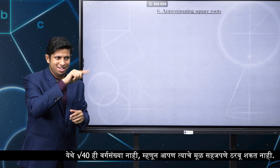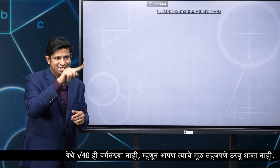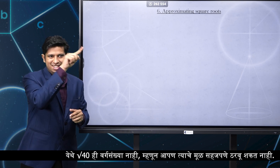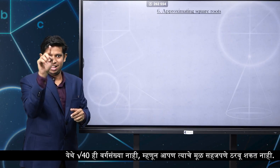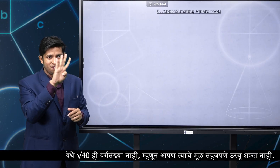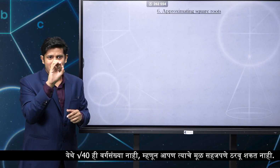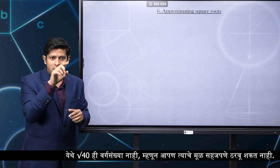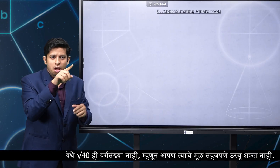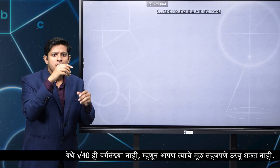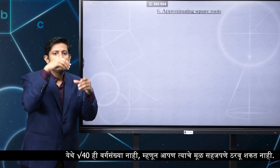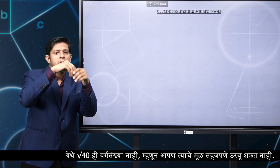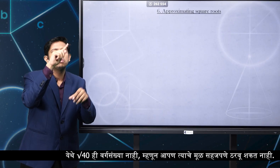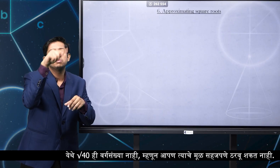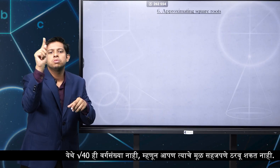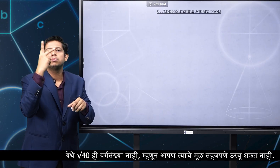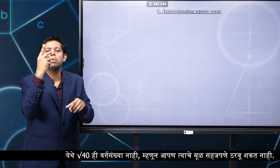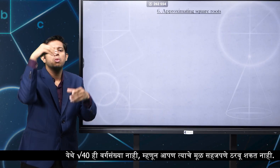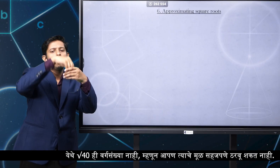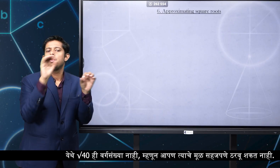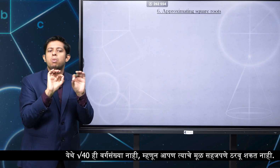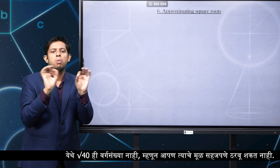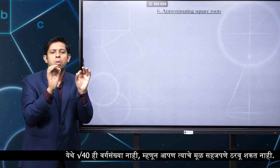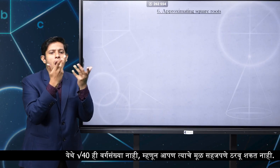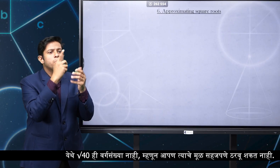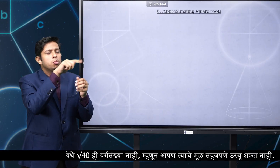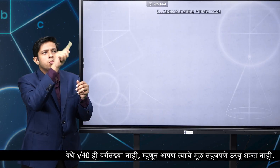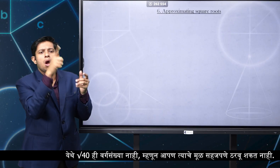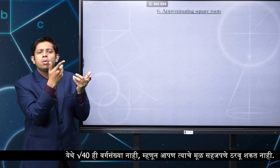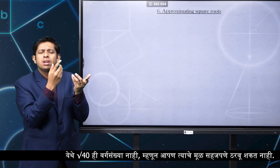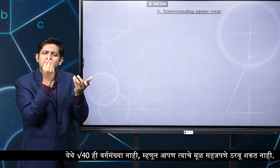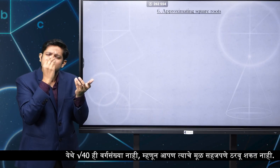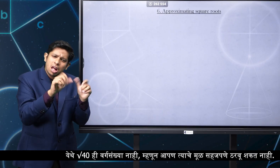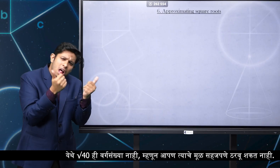येथे वर्गमुळामध्ये 40 ही वर्गसंख्या नाही, म्हणून आपण त्याचे मूळ